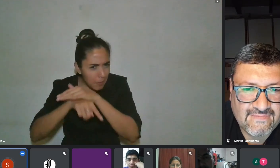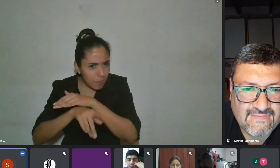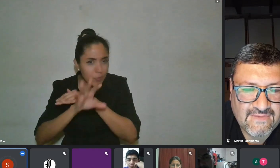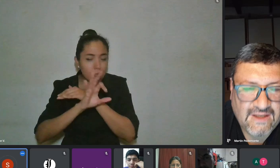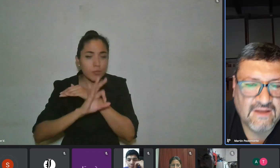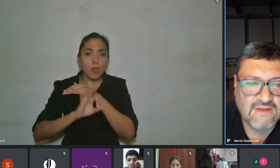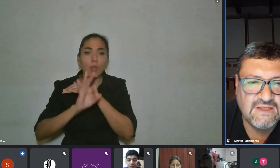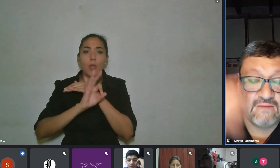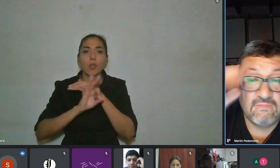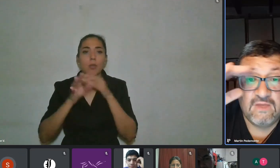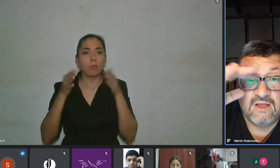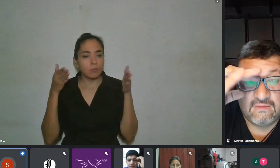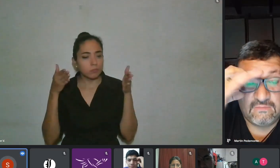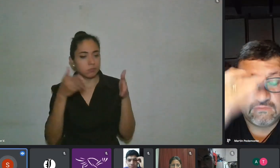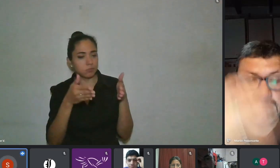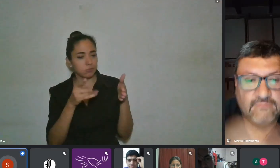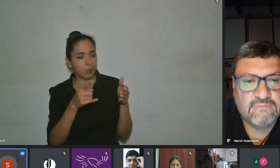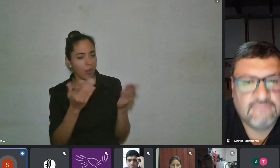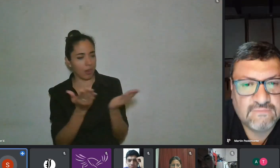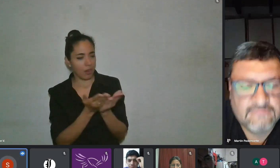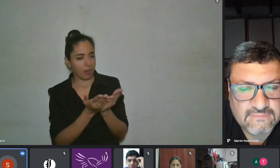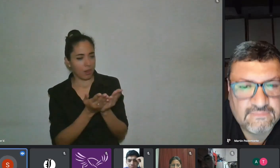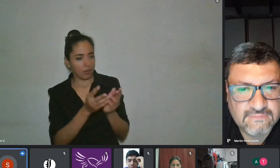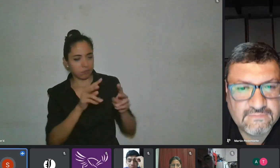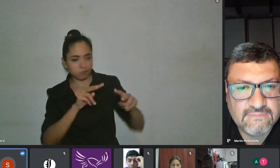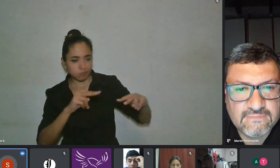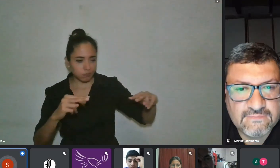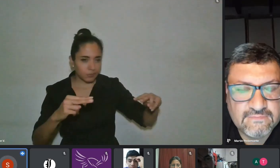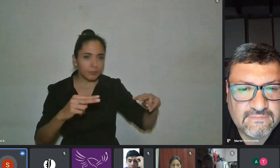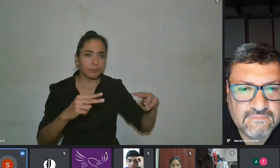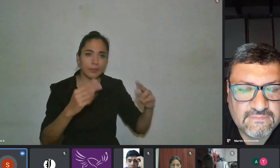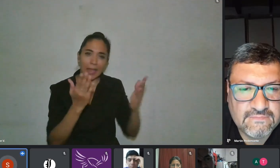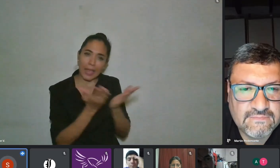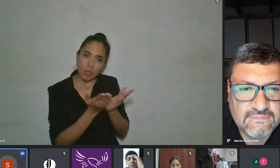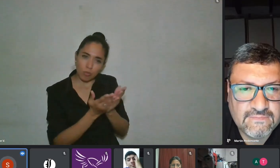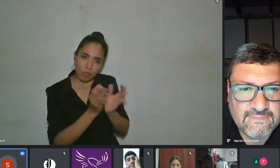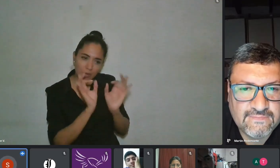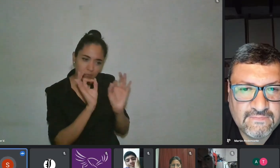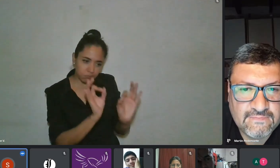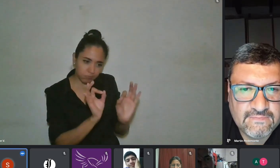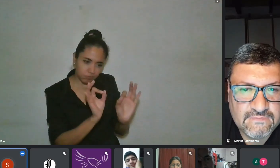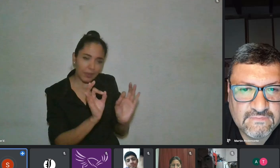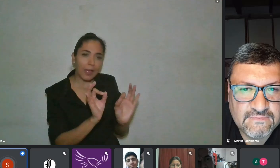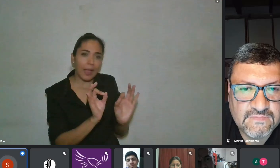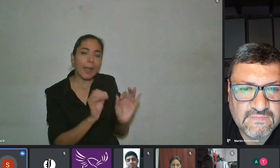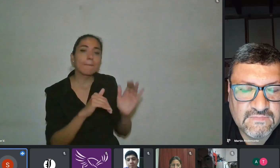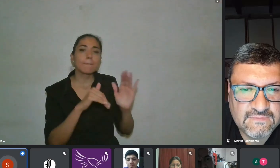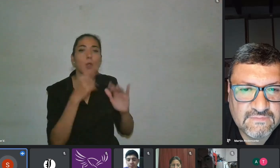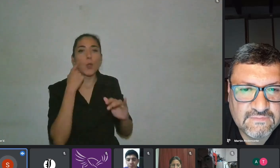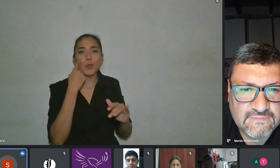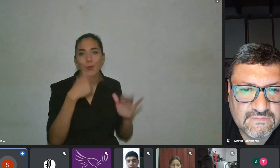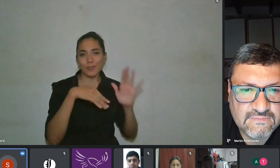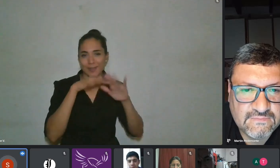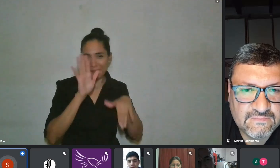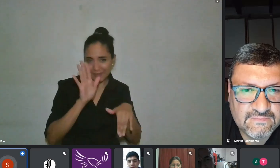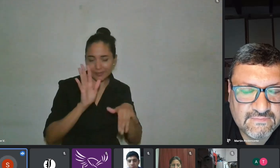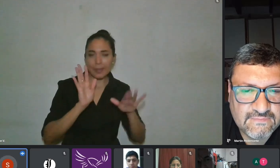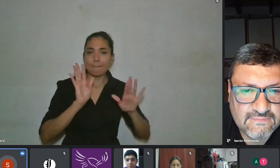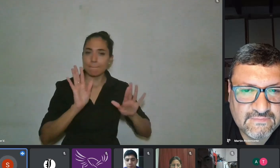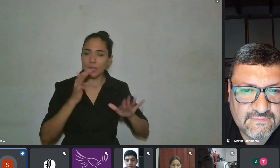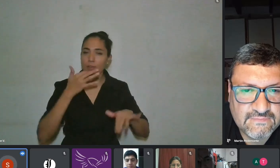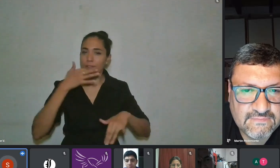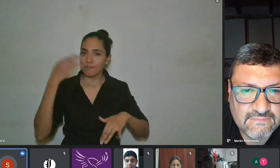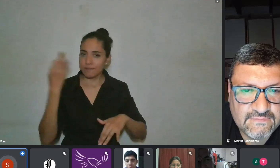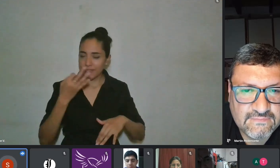¿no? Sí, Y bueno, ahí podemos llegar bien a algunos conocimientos. Pero la verdad que muchas